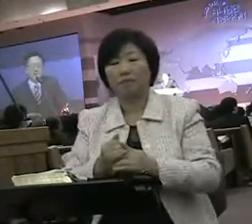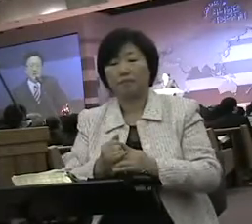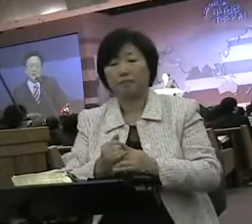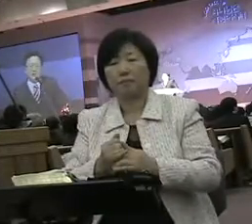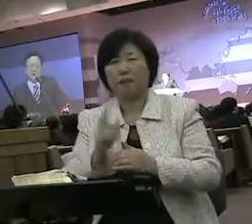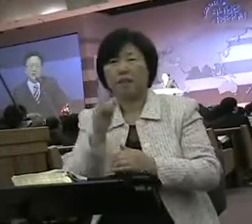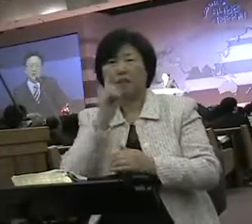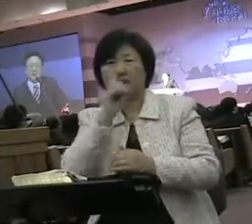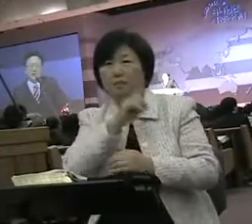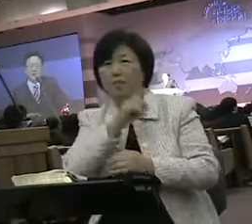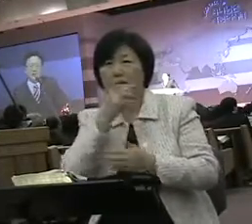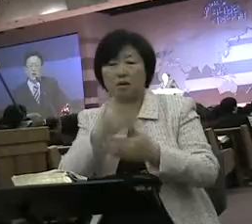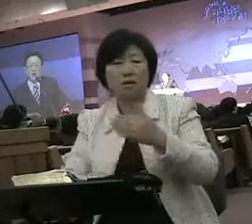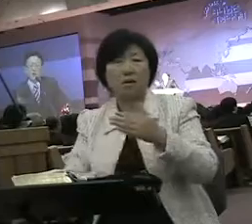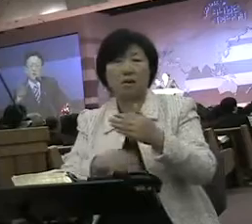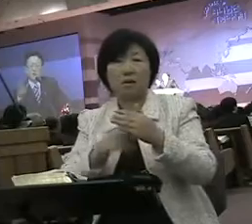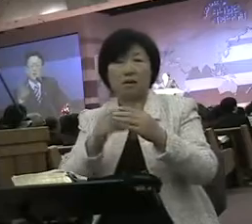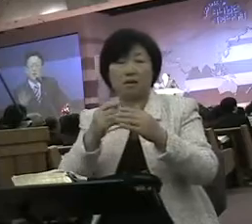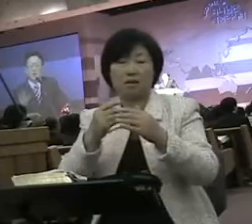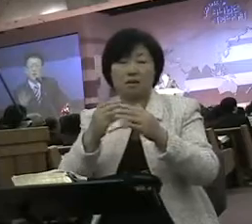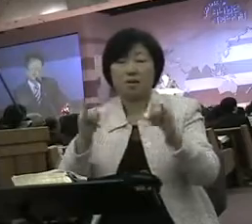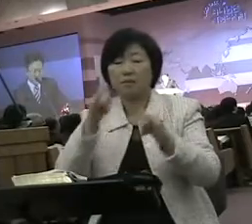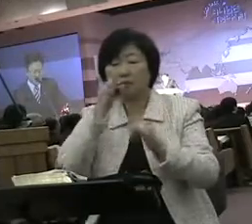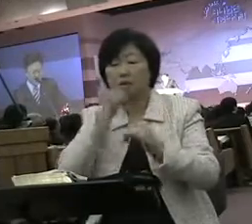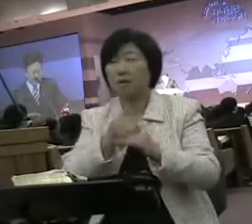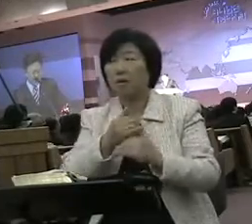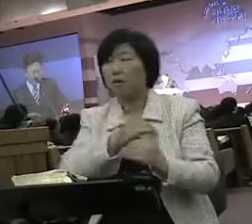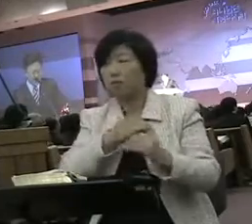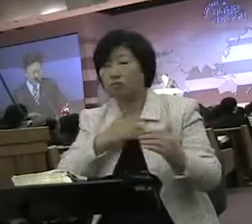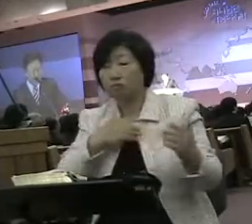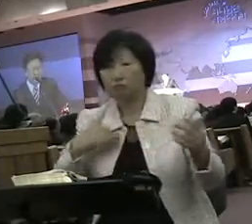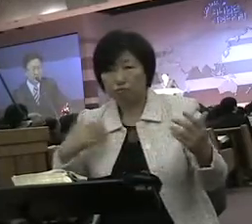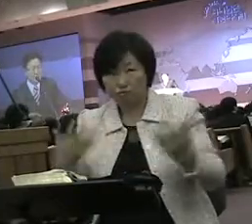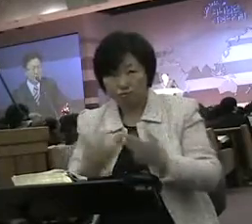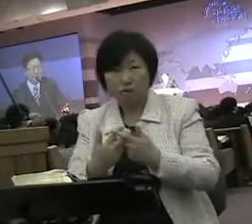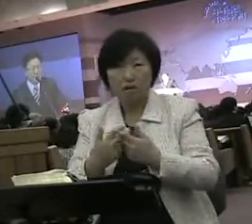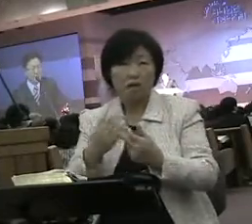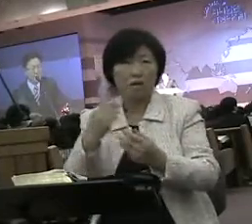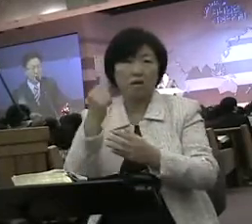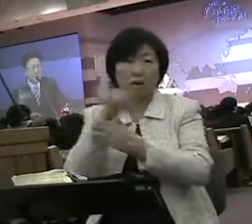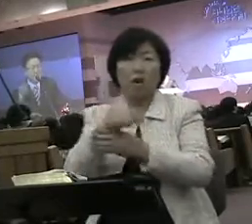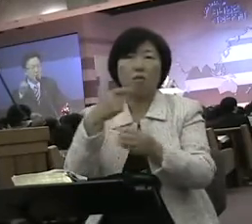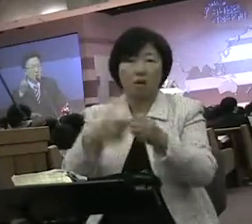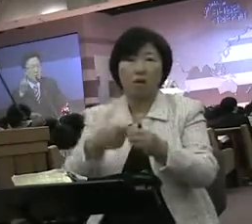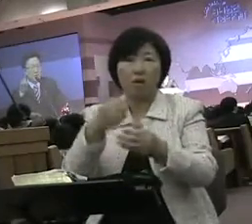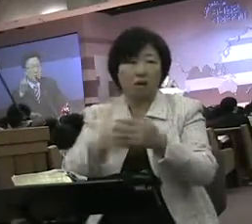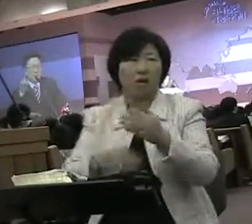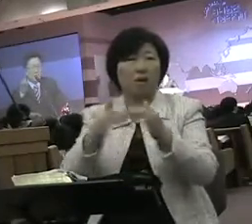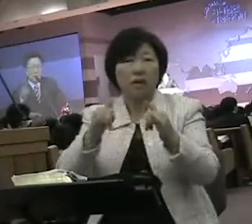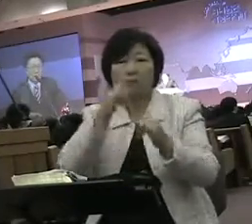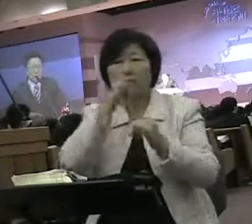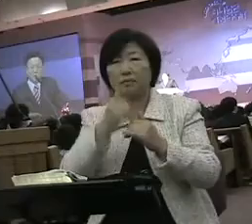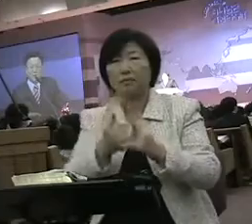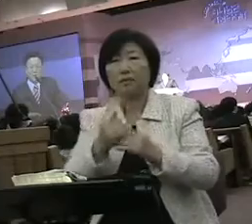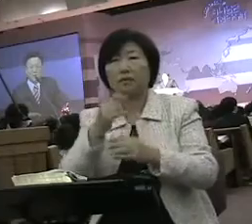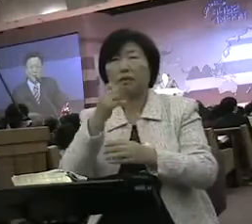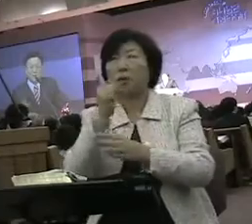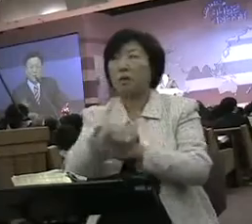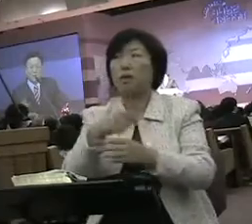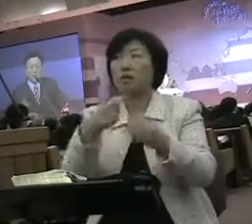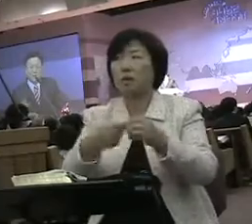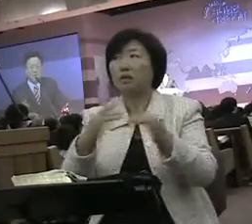악취를 남기는 사람들도 있고, 풍성한 열매를 남기는 사람들도 있습니다. 열매를 남기는 사람들의 공통점이